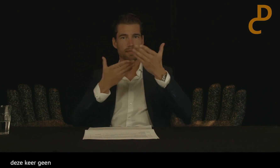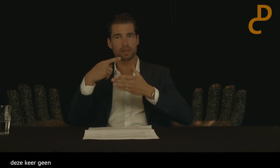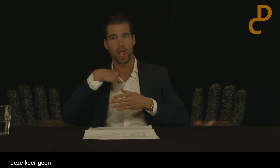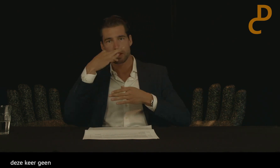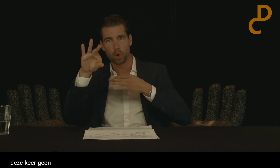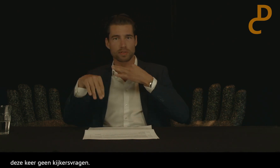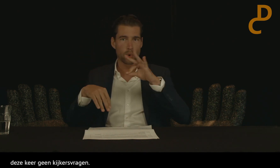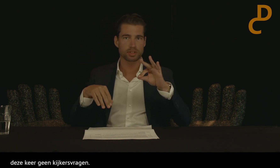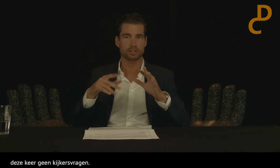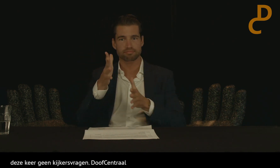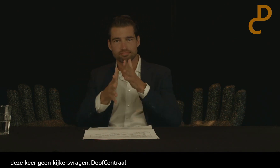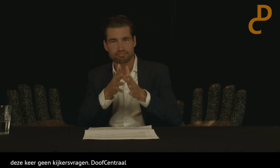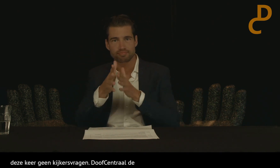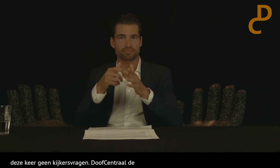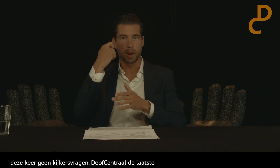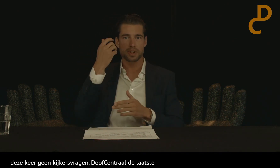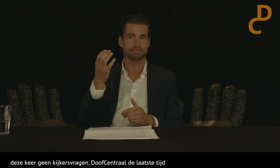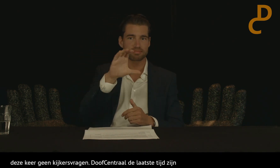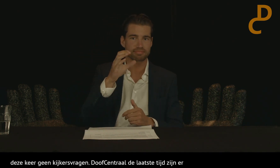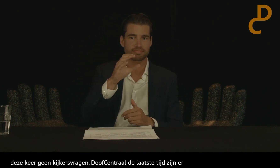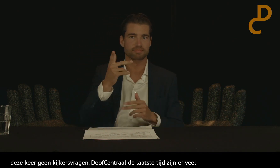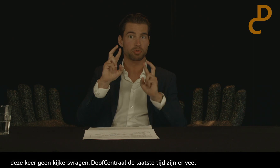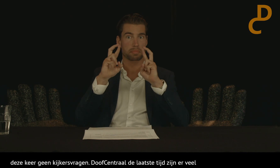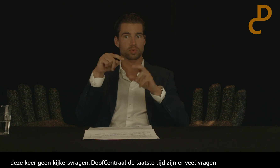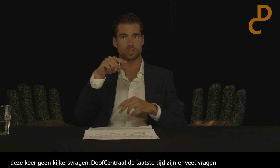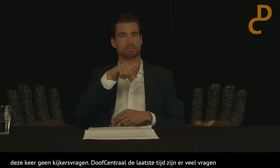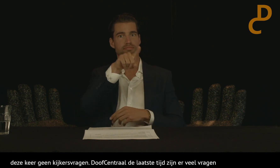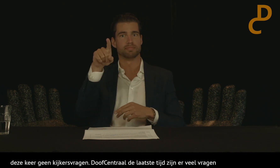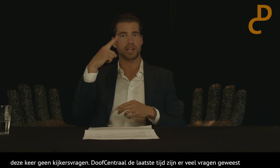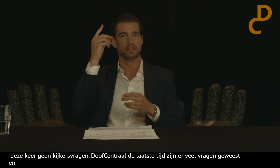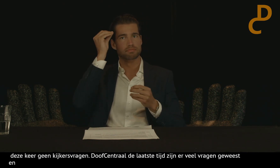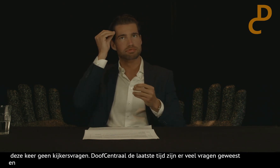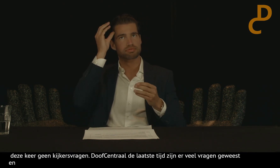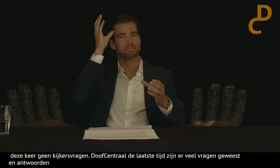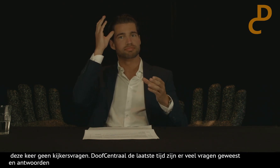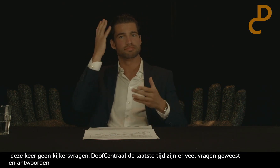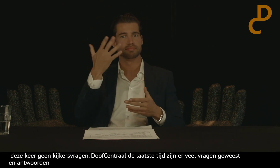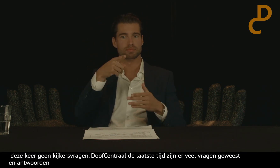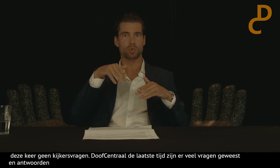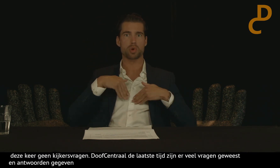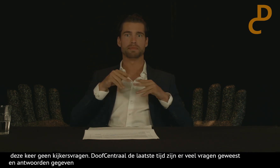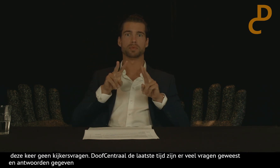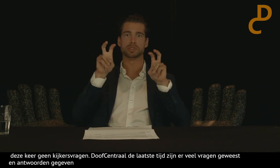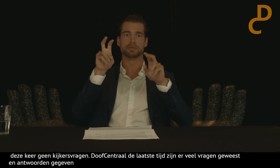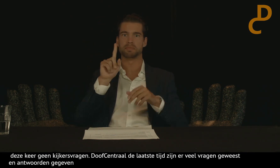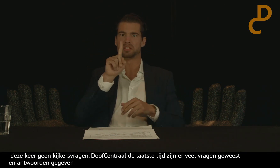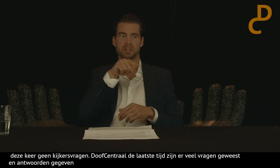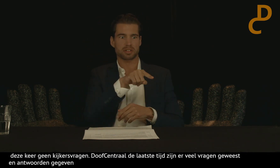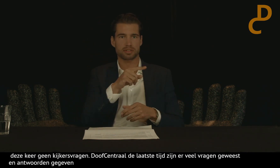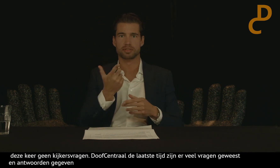Docentraal, de laatste tijd zijn er heel veel vragen geweest en antwoorden gegeven, filmpjes gepost. Dus ik hoop nu dat jullie wat rijker zijn geworden in